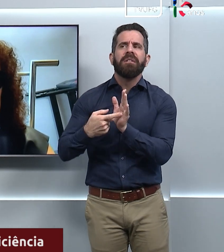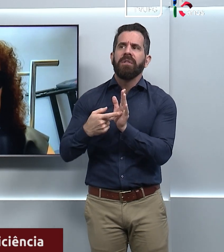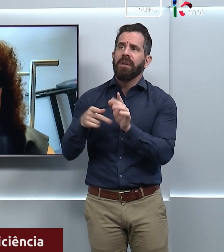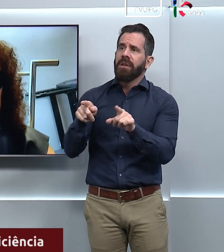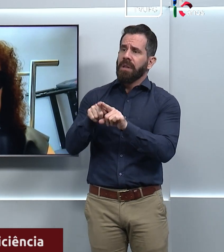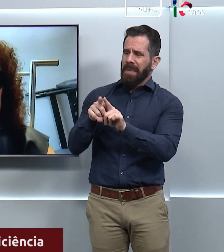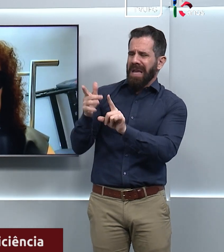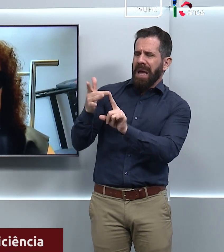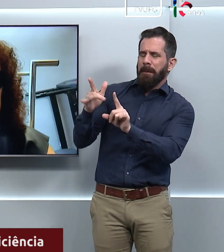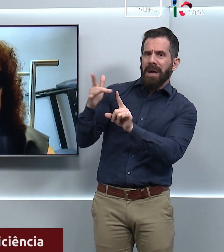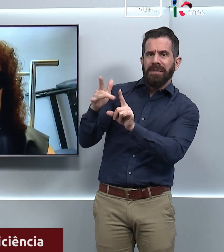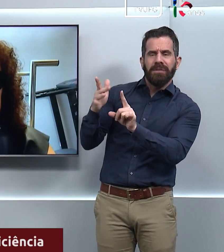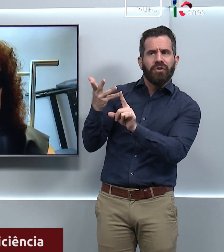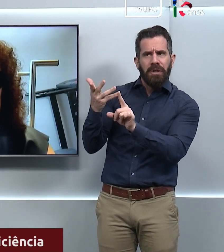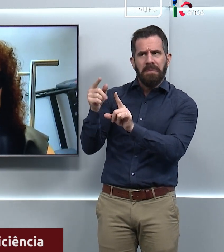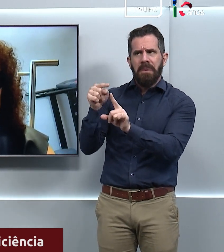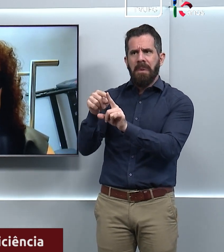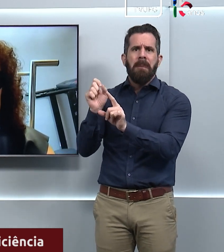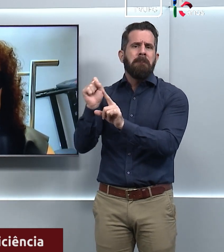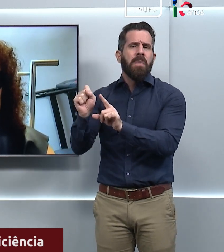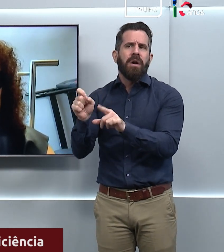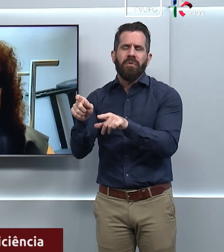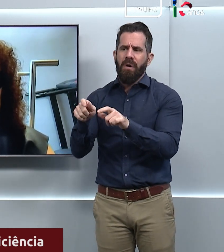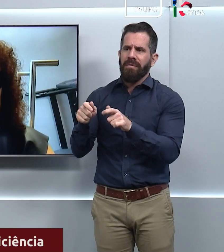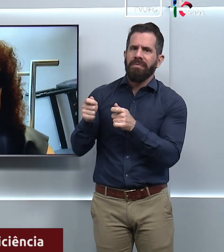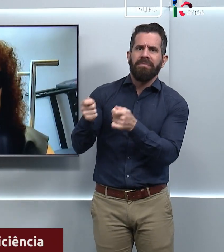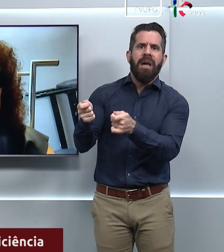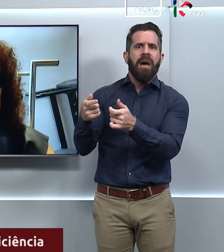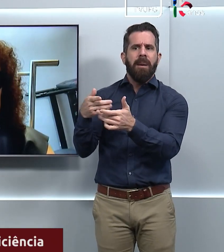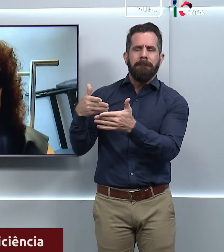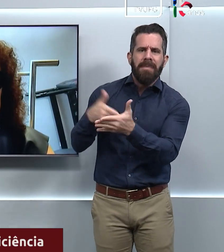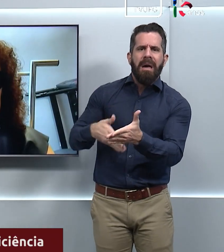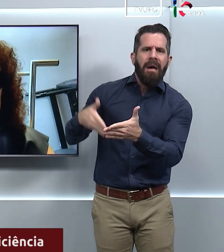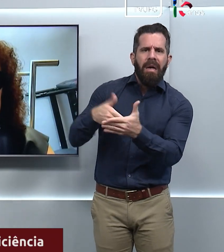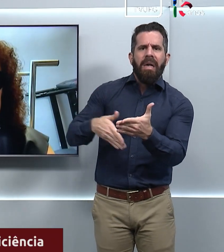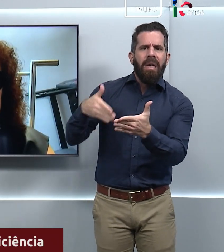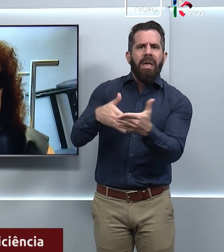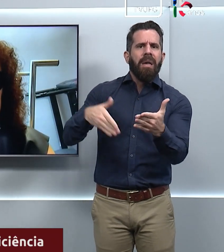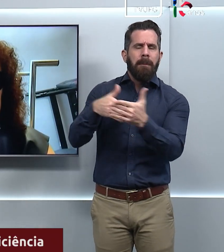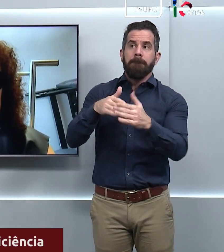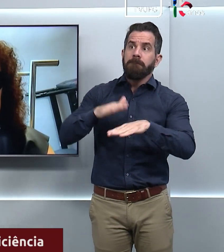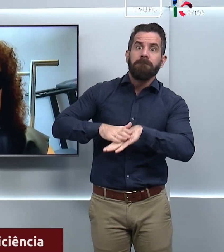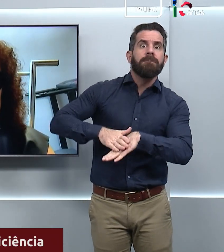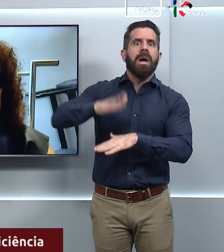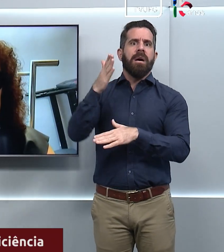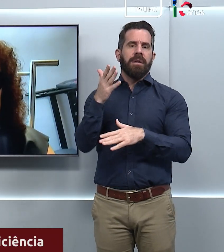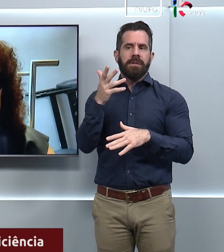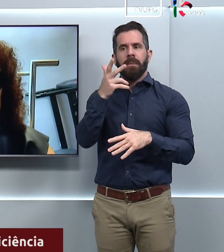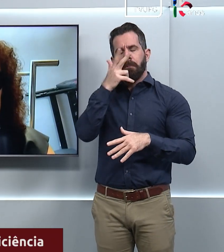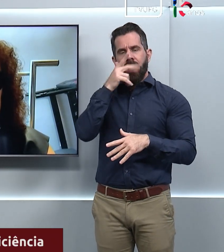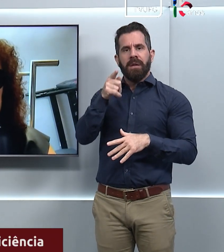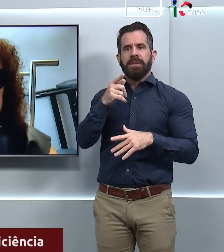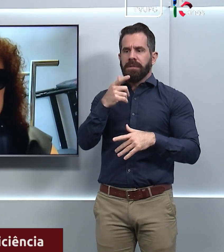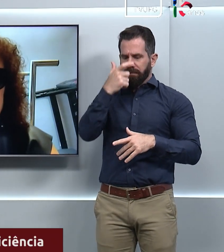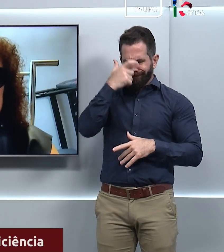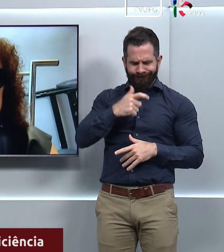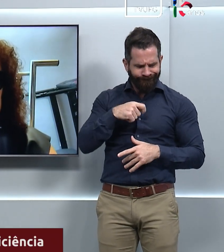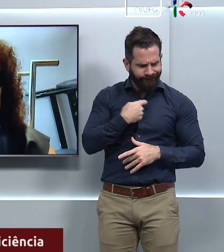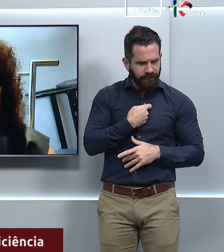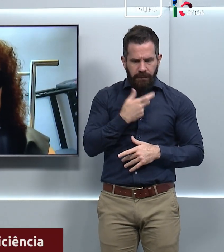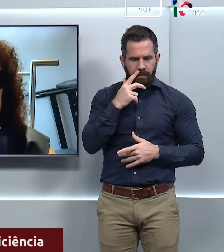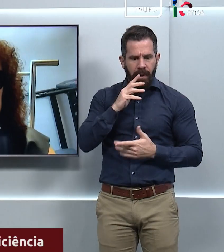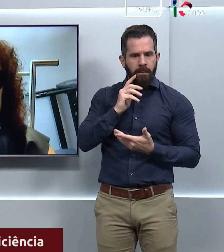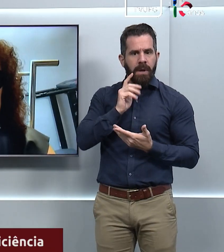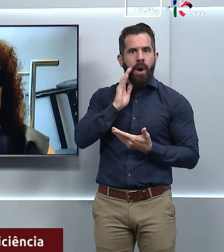pode, muitas vezes, barrar a presença de pessoas com deficiência em determinados lugares, minar a confiança dessas